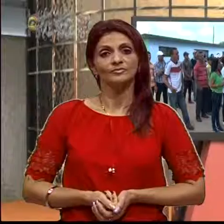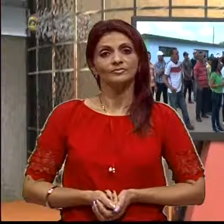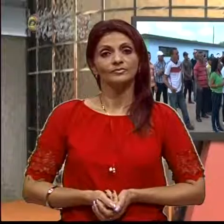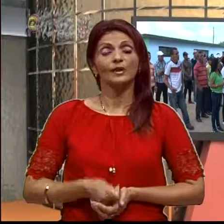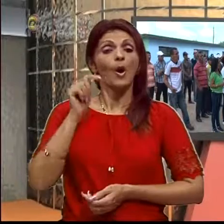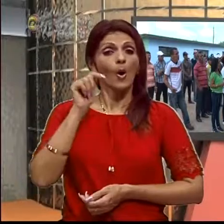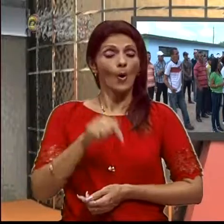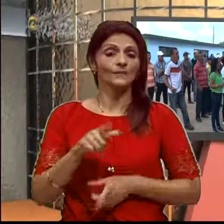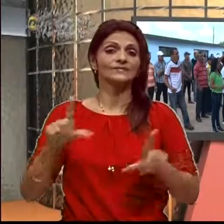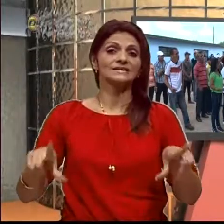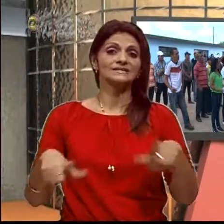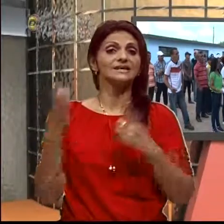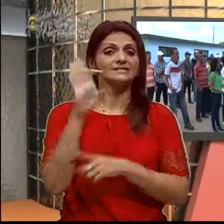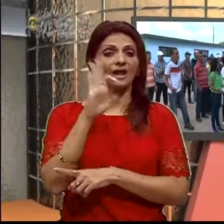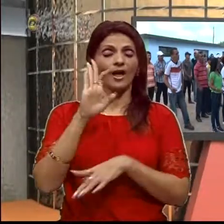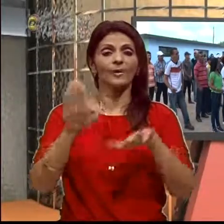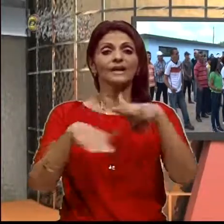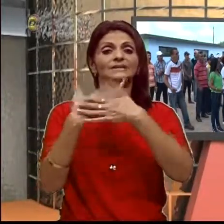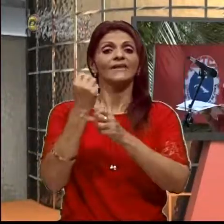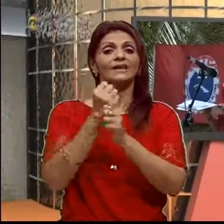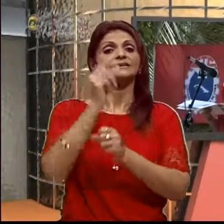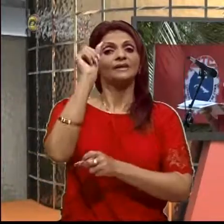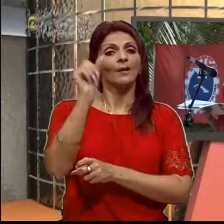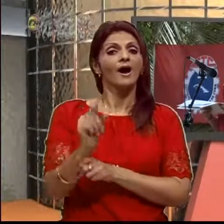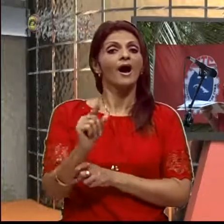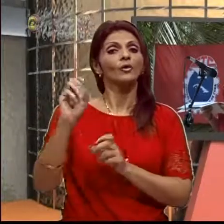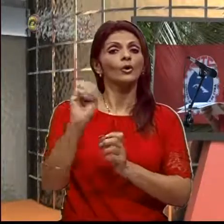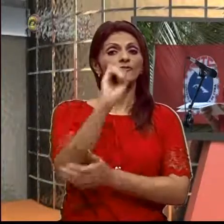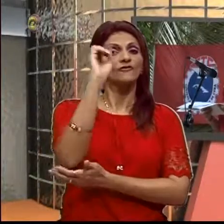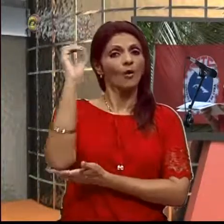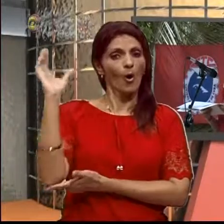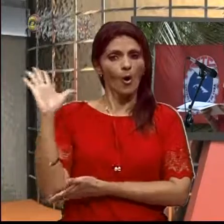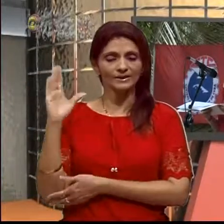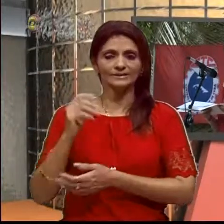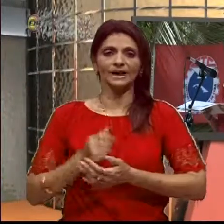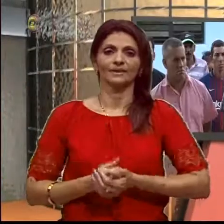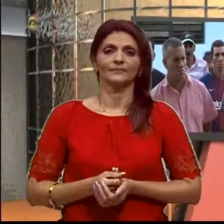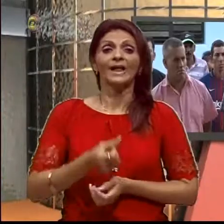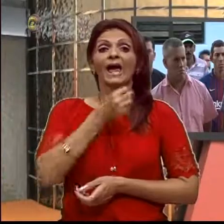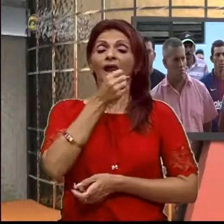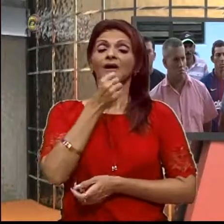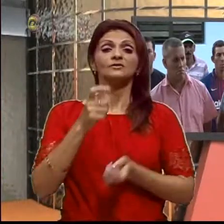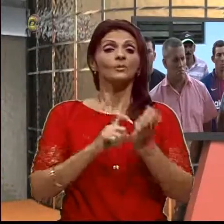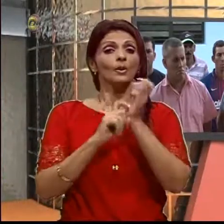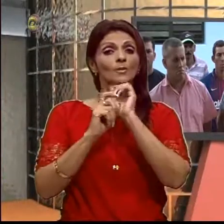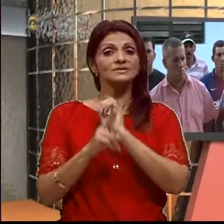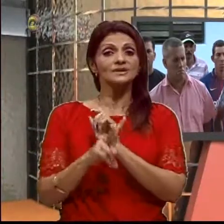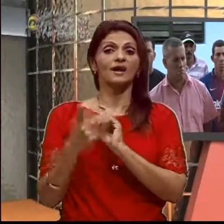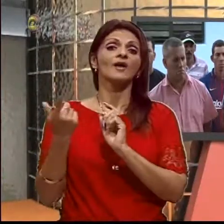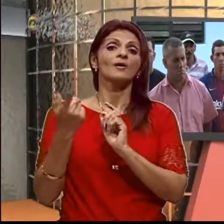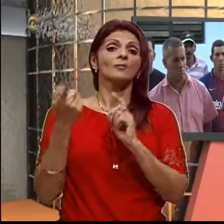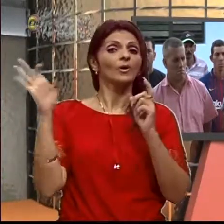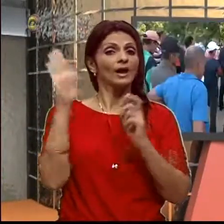Hoy se celebra el Día del Trabajador Forestal. El acto provincial por la celebración lo mereció